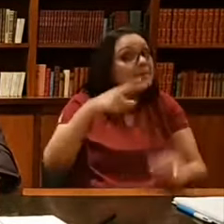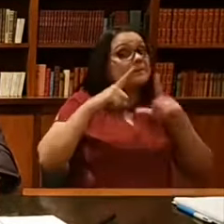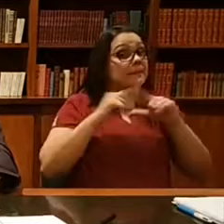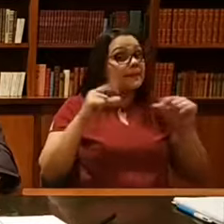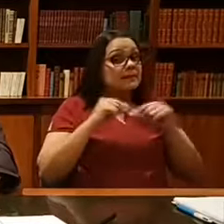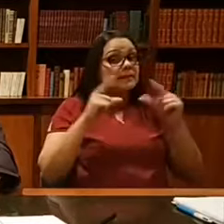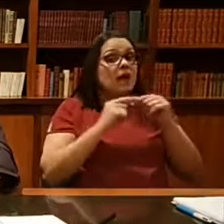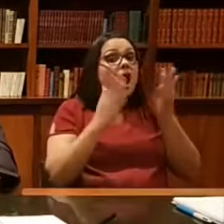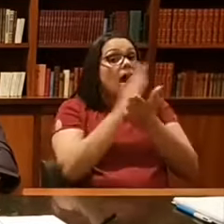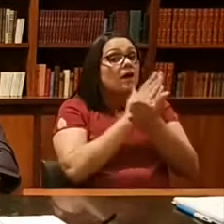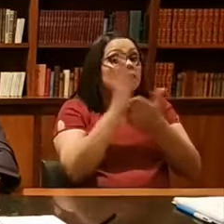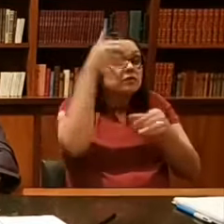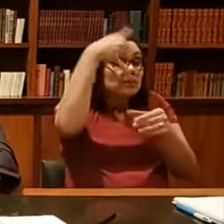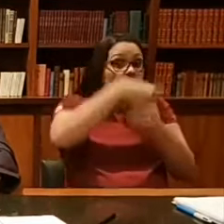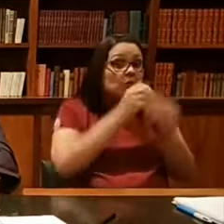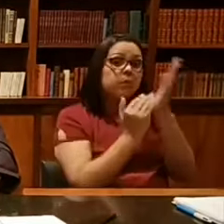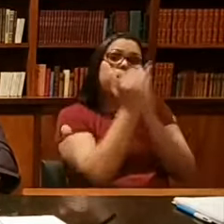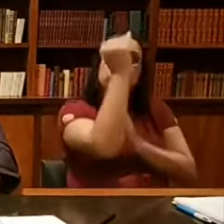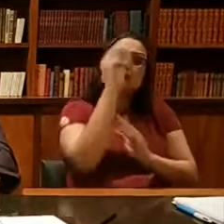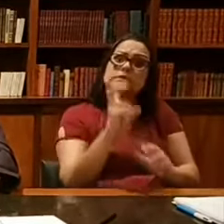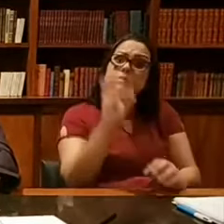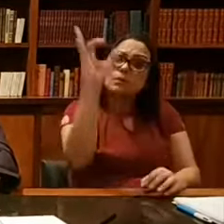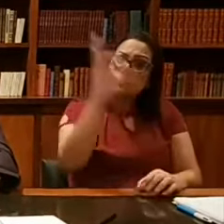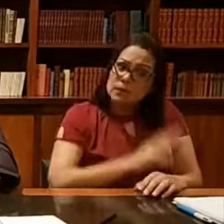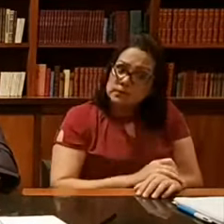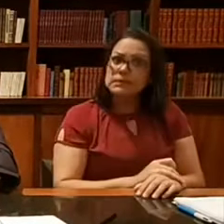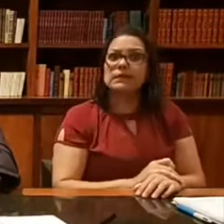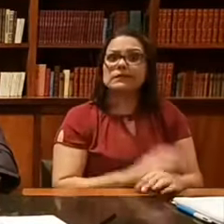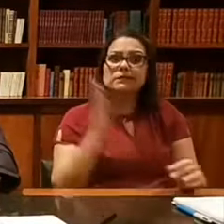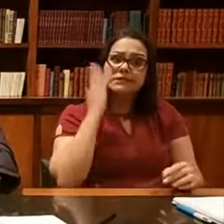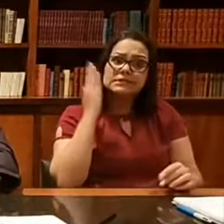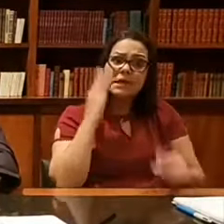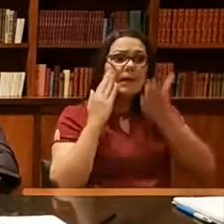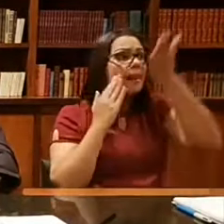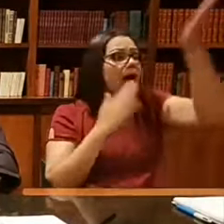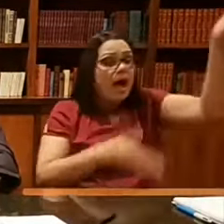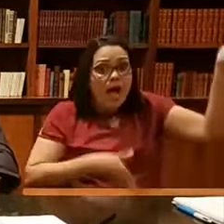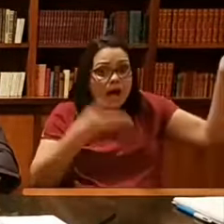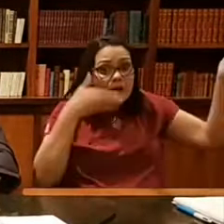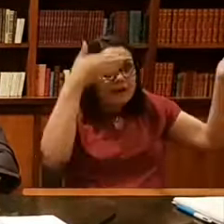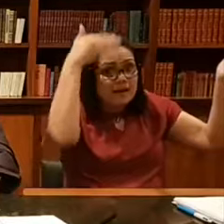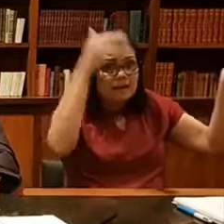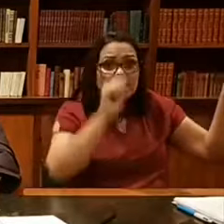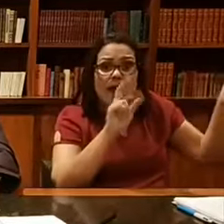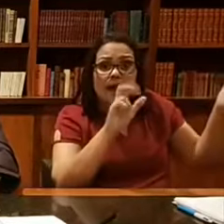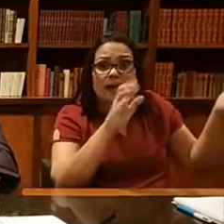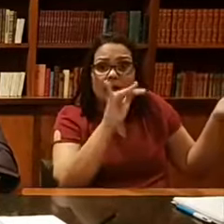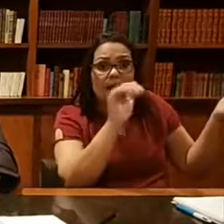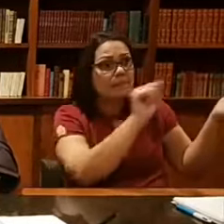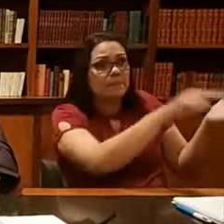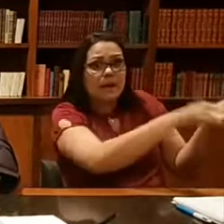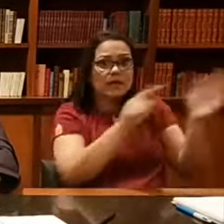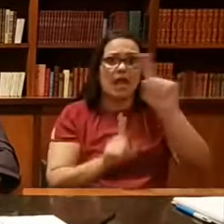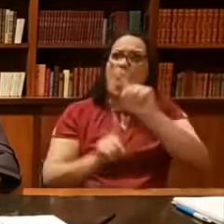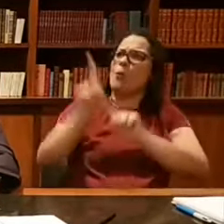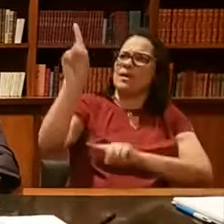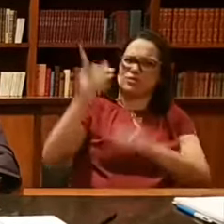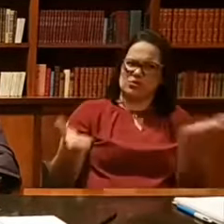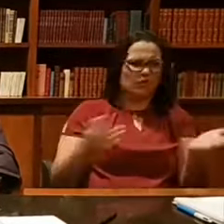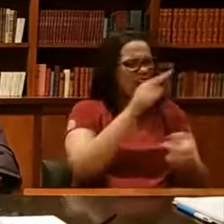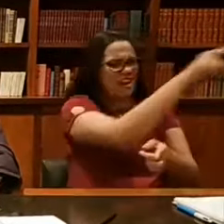5%, levando-se em conta o ataque de drones a refinarias lá da Arábia Saudita. O preço continuava o mesmo, teve aumento aqui, isso para mim é um